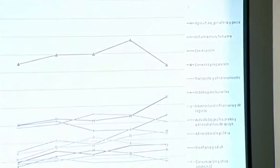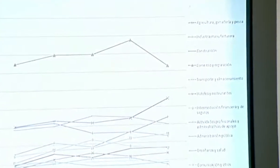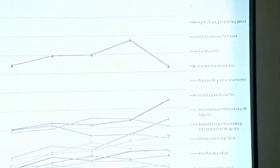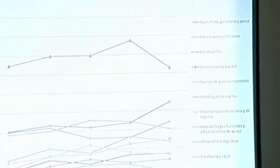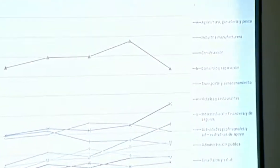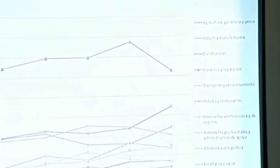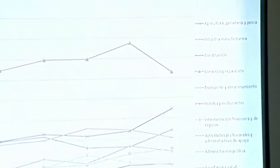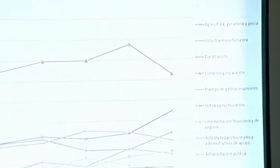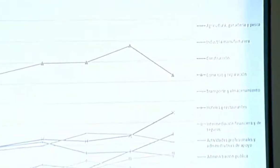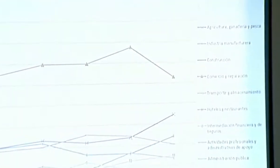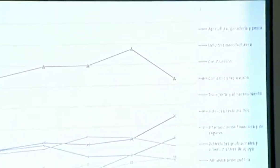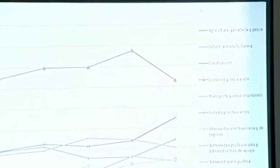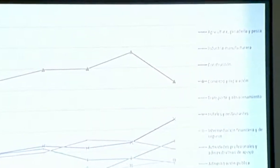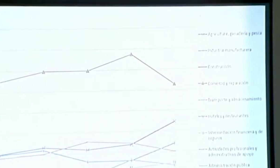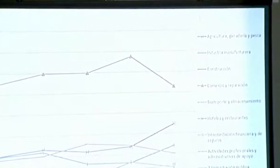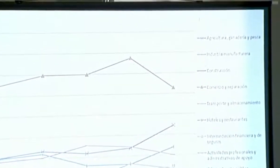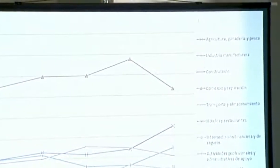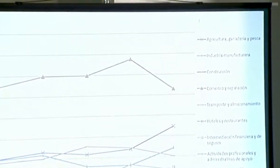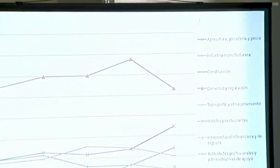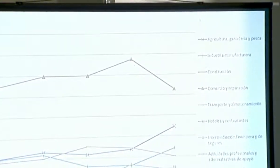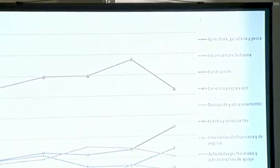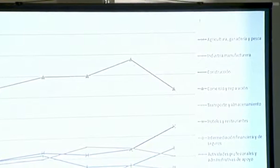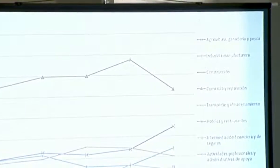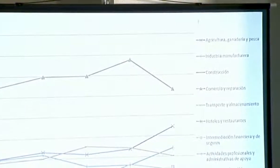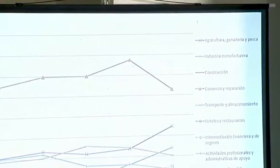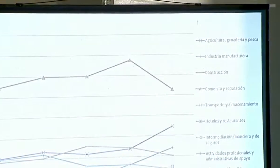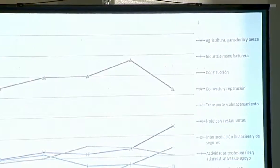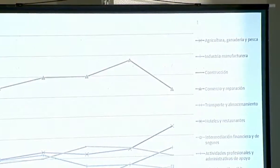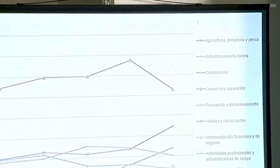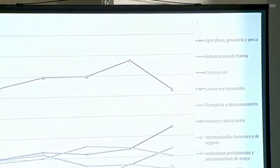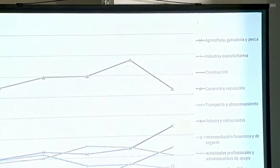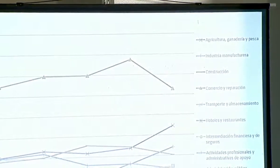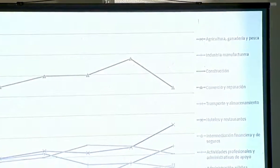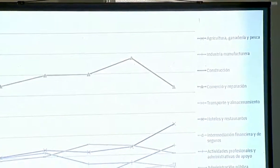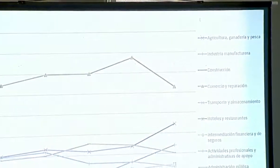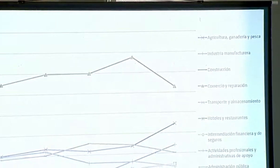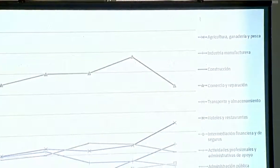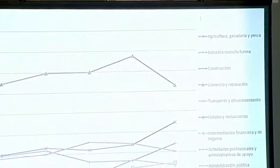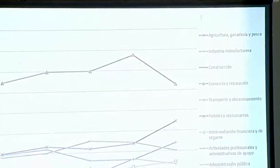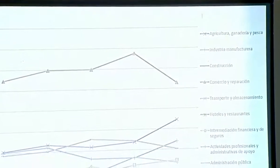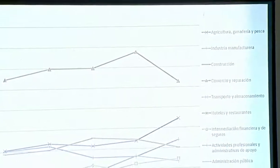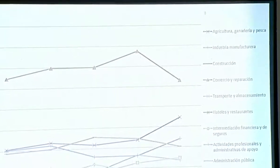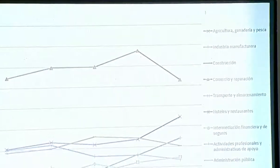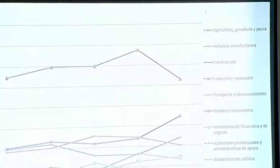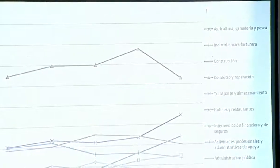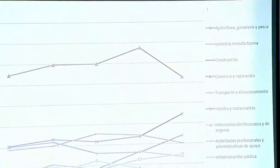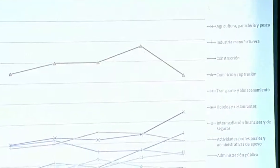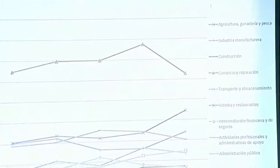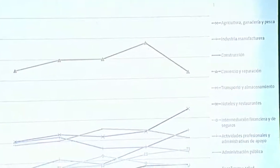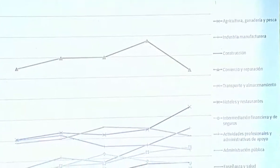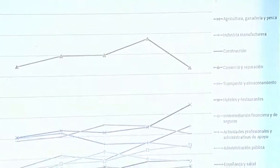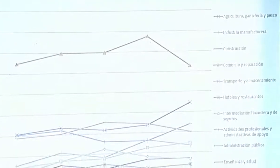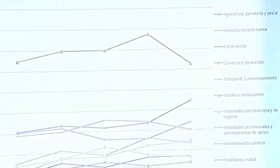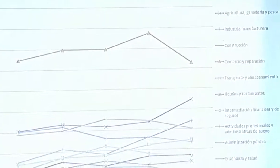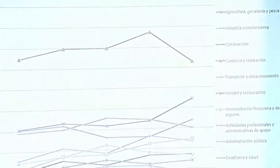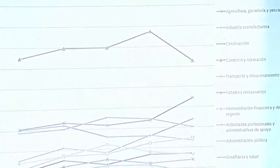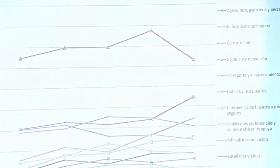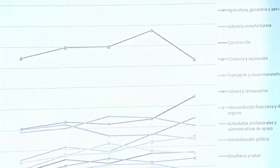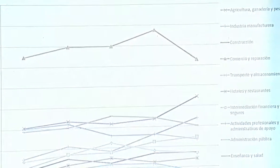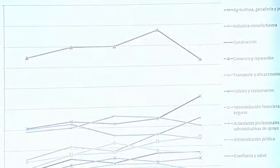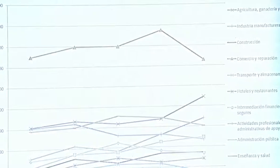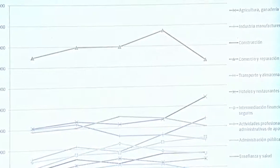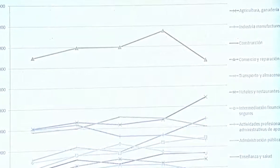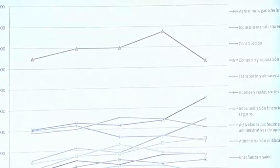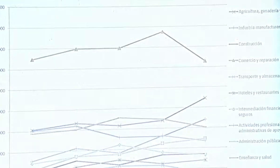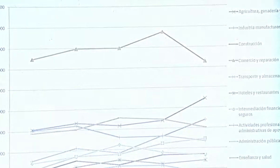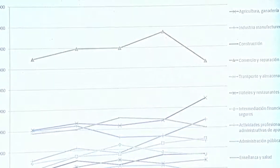gobierno, y desde luego que de manera particular al ministro de Trabajo, no puede parecerle positivo que tengamos 230 mil personas desocupadas.